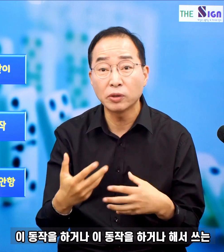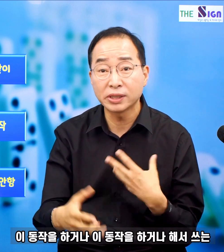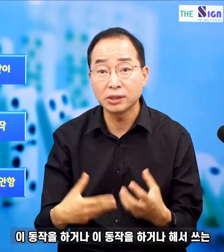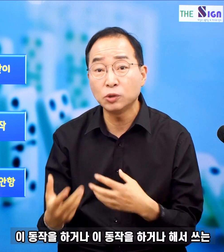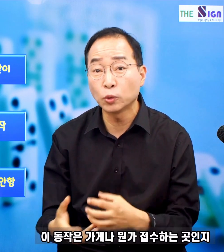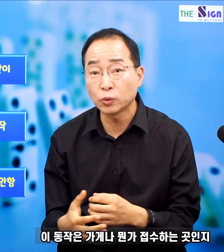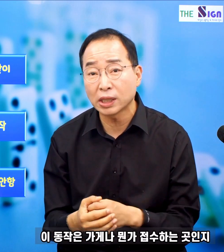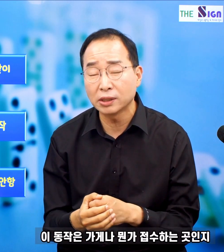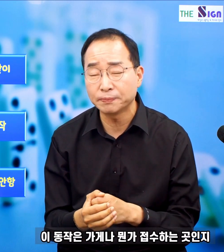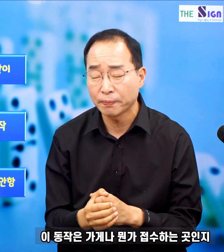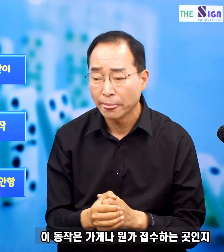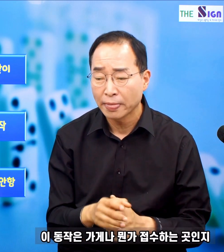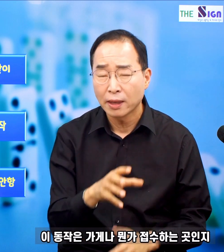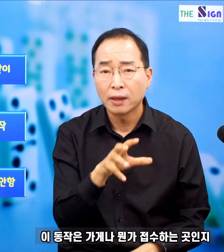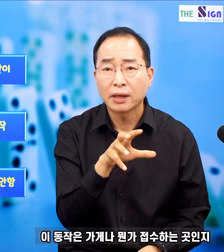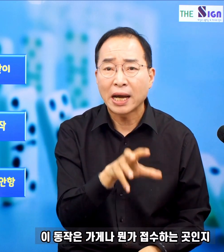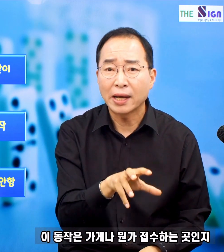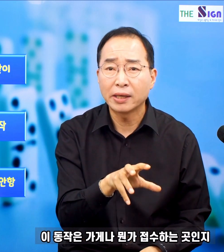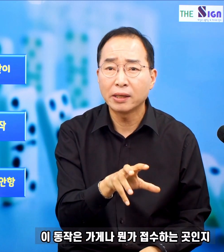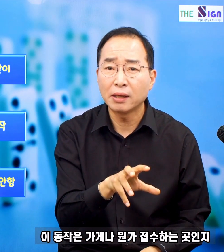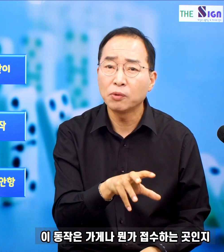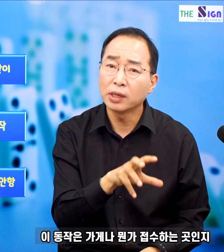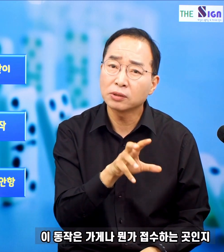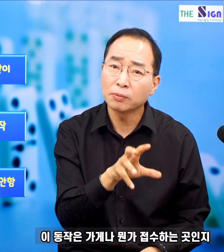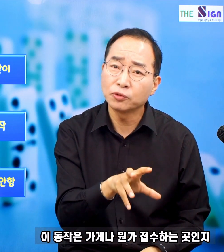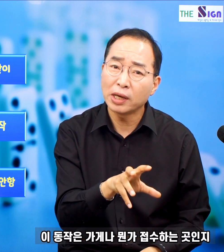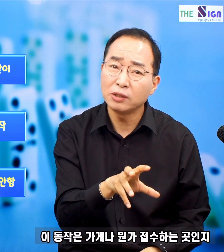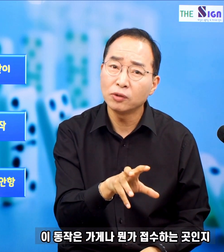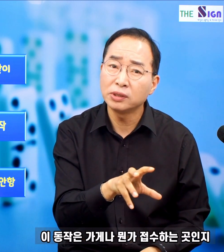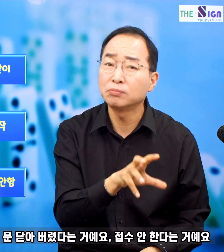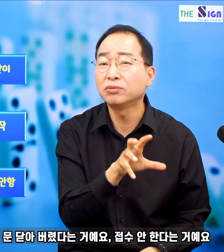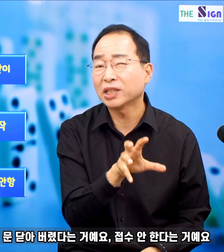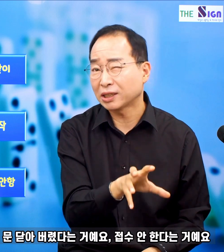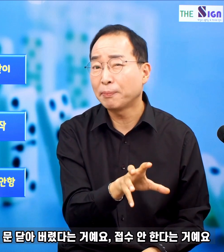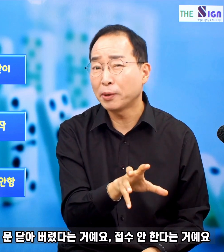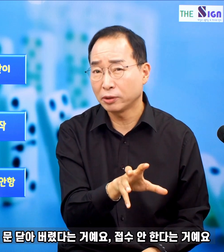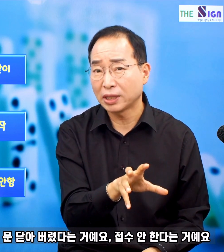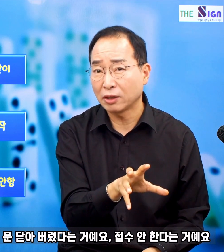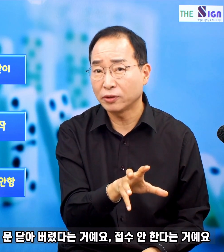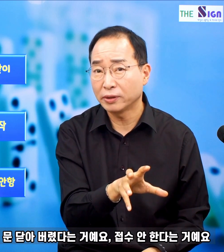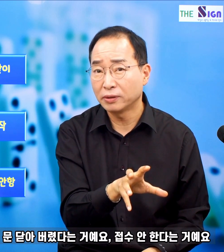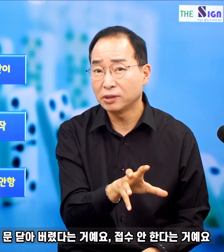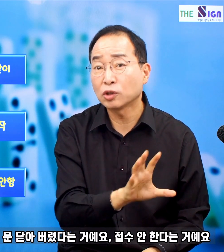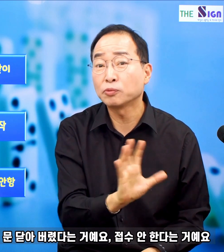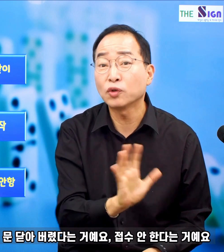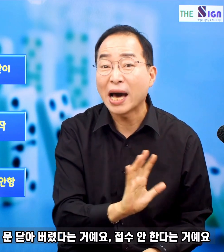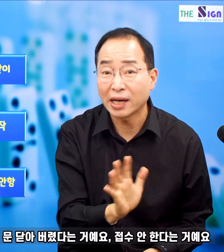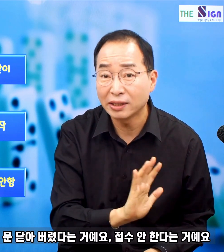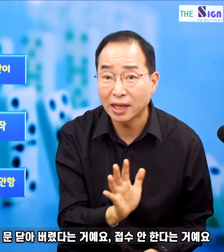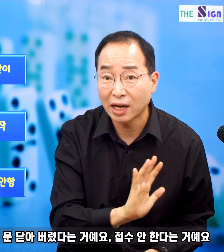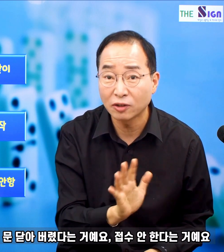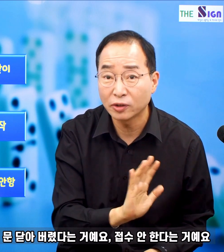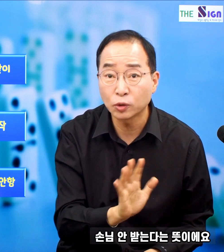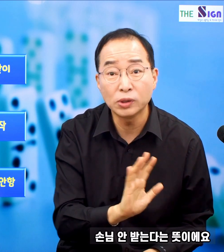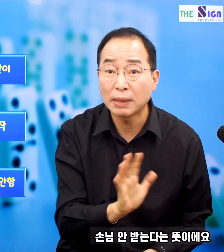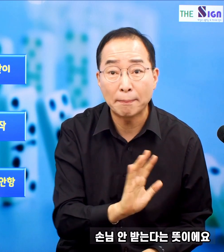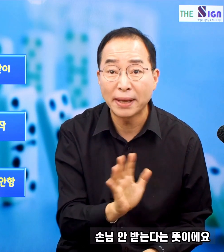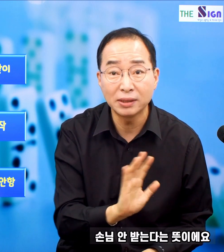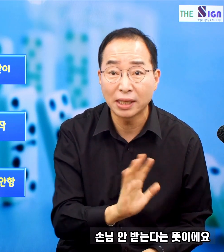쓰는 이 동작은 가게나 뭔가 접수하는 곳인지 문 닫아버렸다는 거예요. 접수 안 한다는 거예요. 손님 안 받는다는